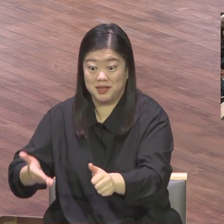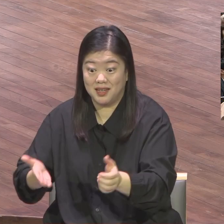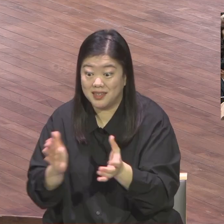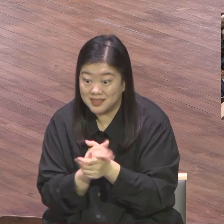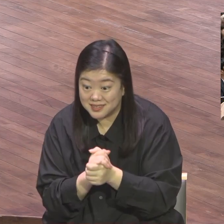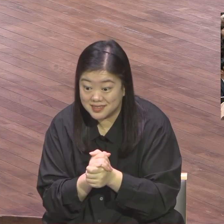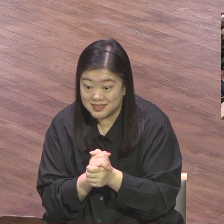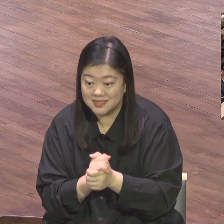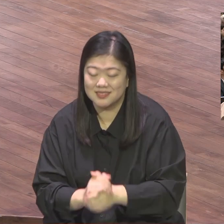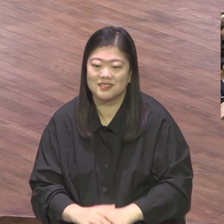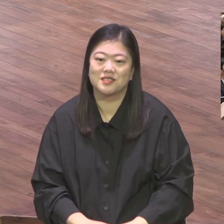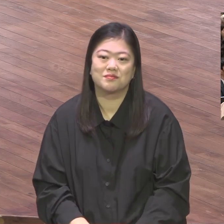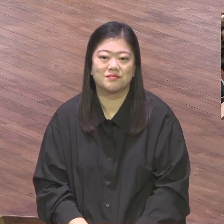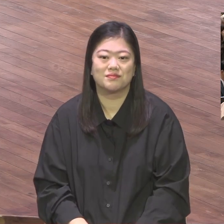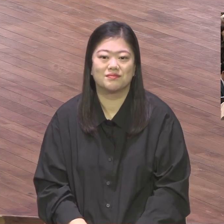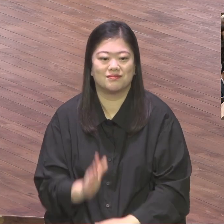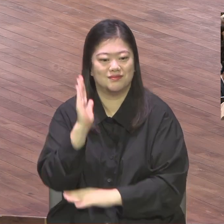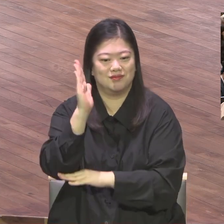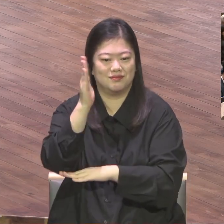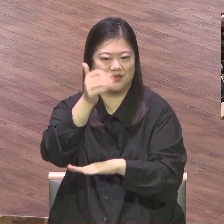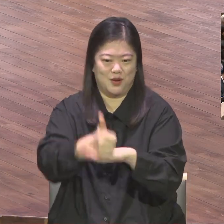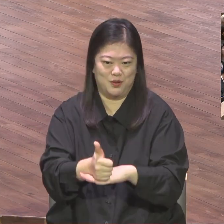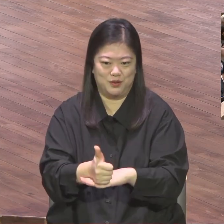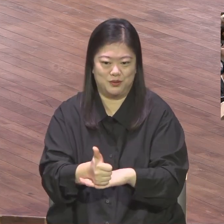축복합니다. 결론입니다.